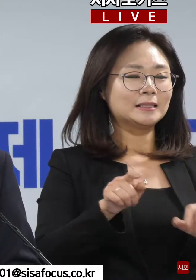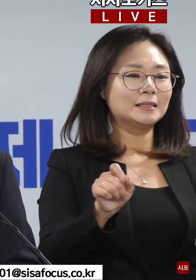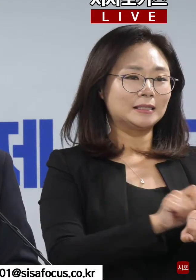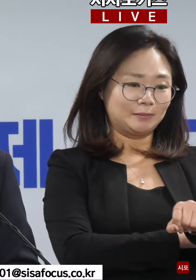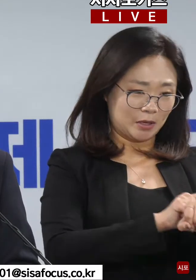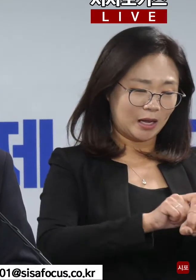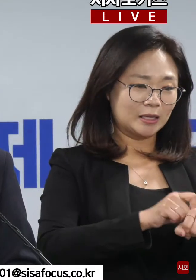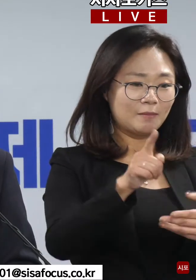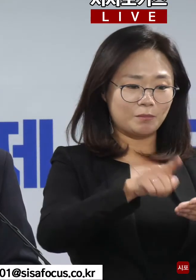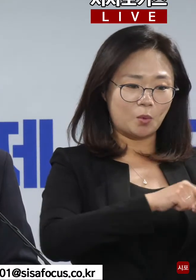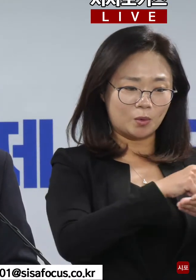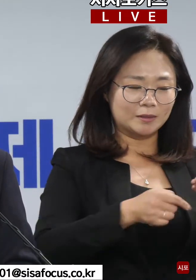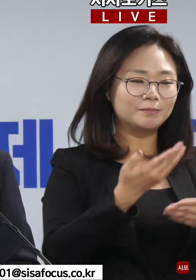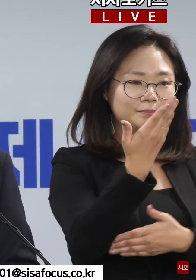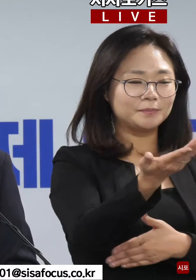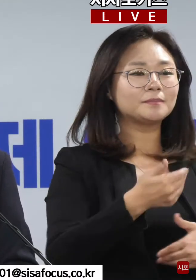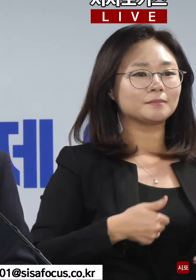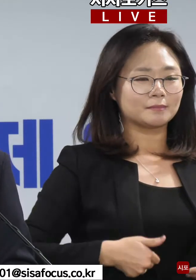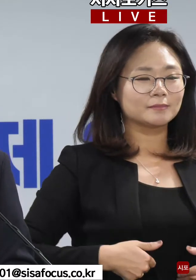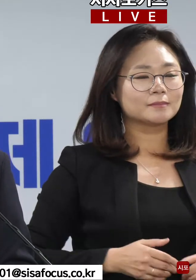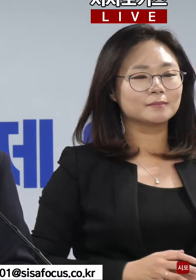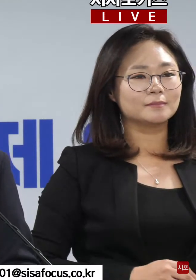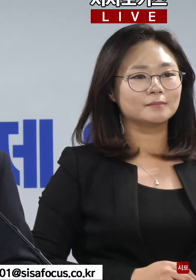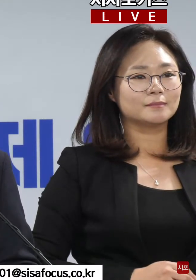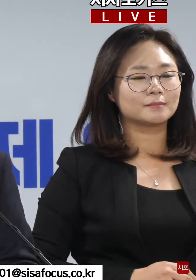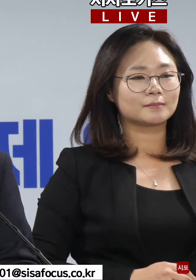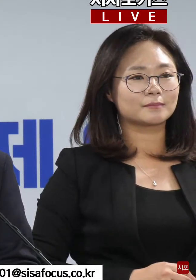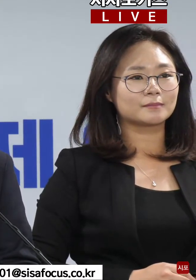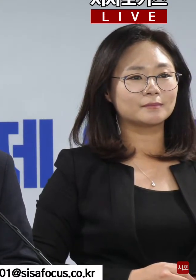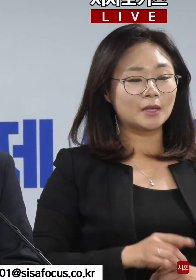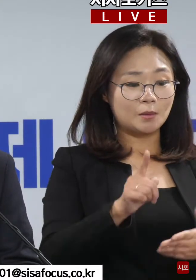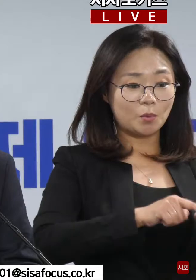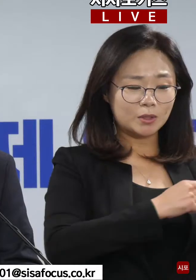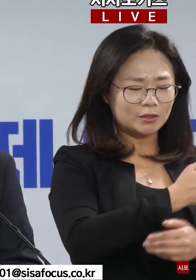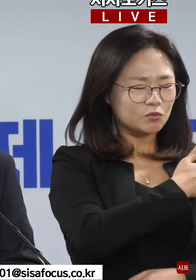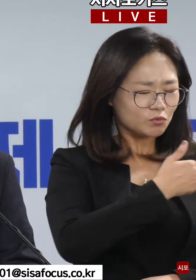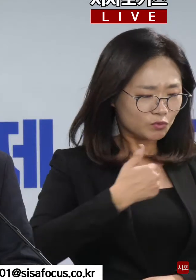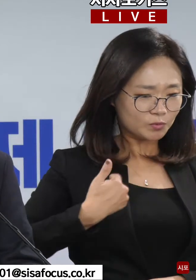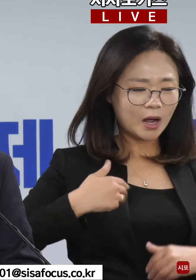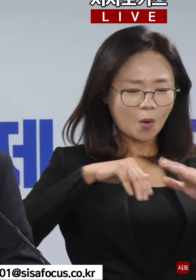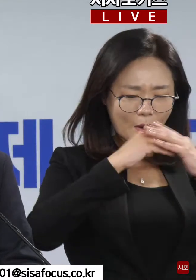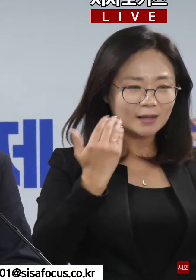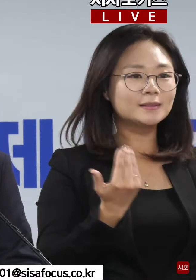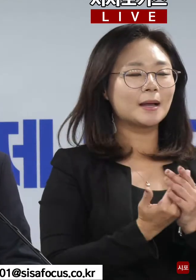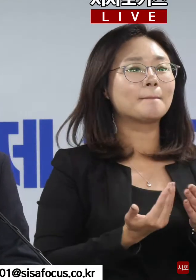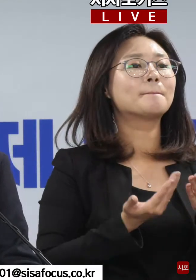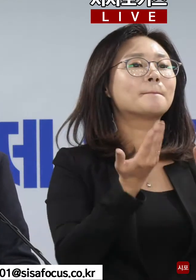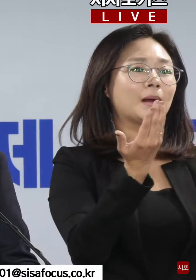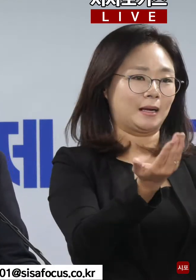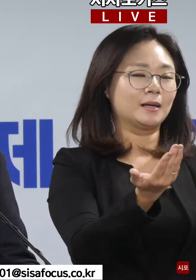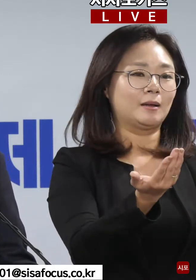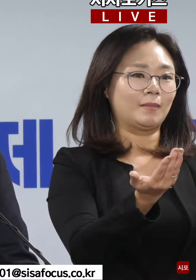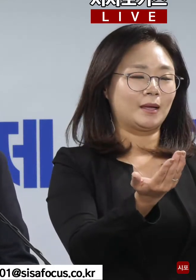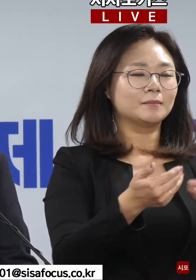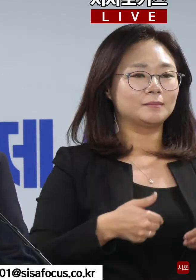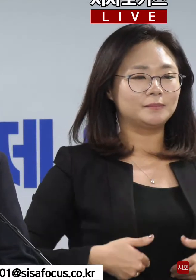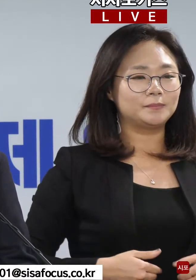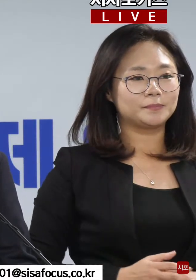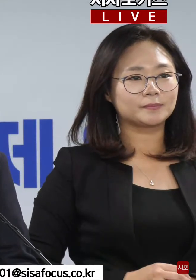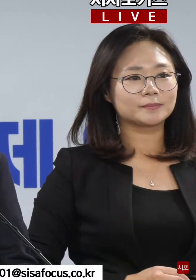우리 상응하는 보상을 충분하게 완전하게 또 미리 하는